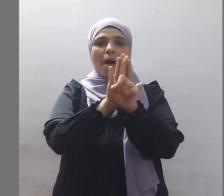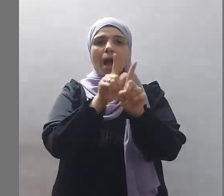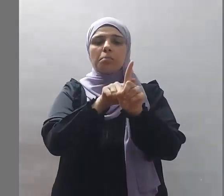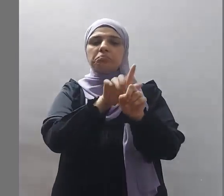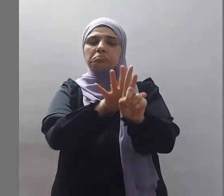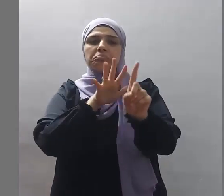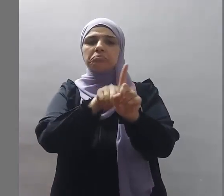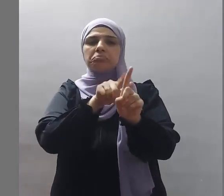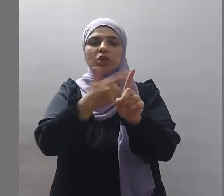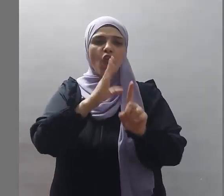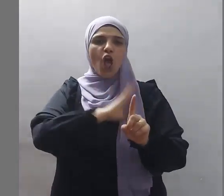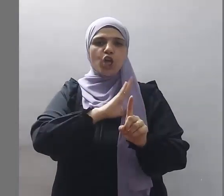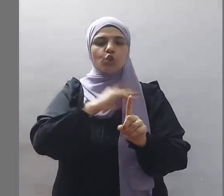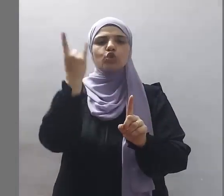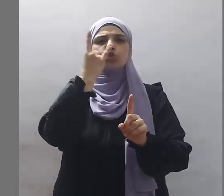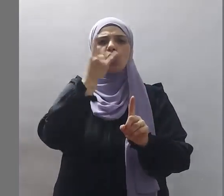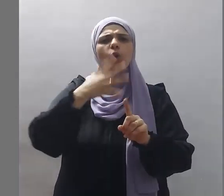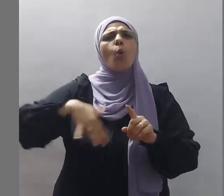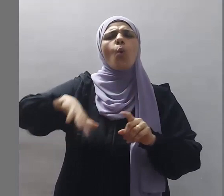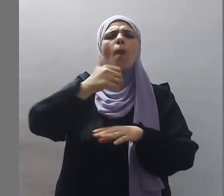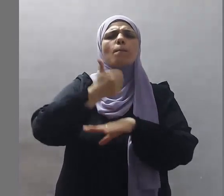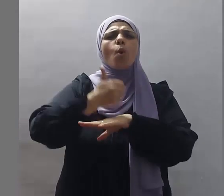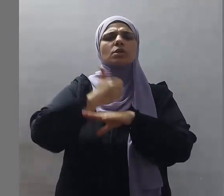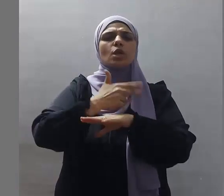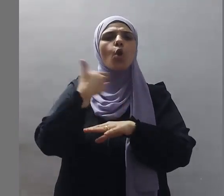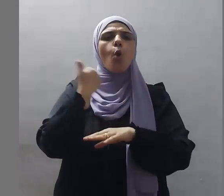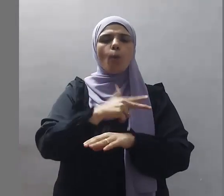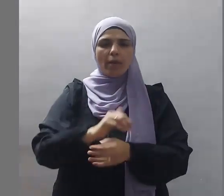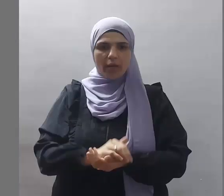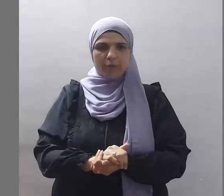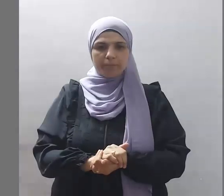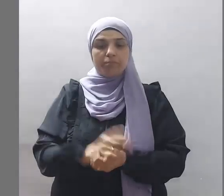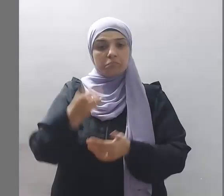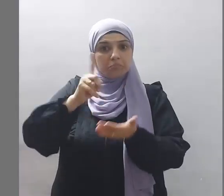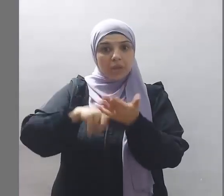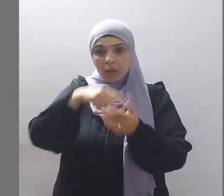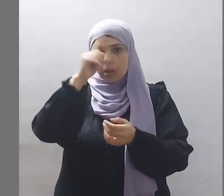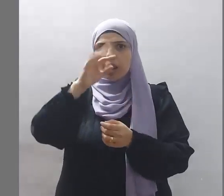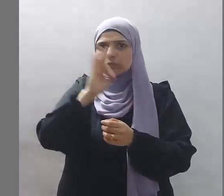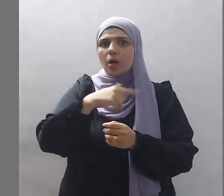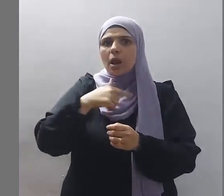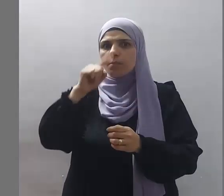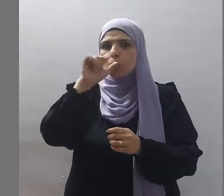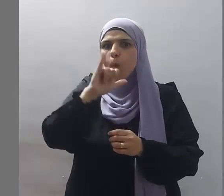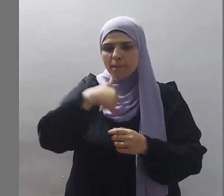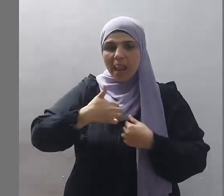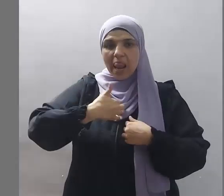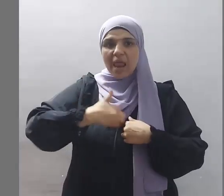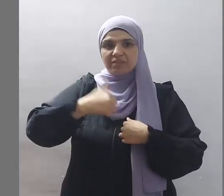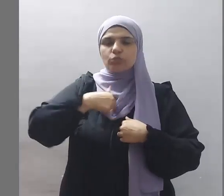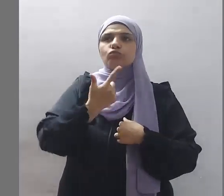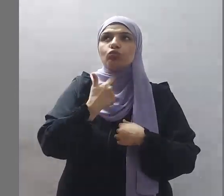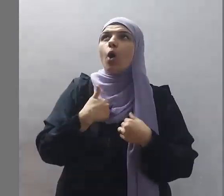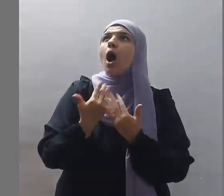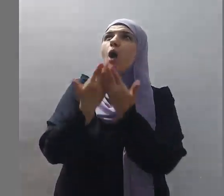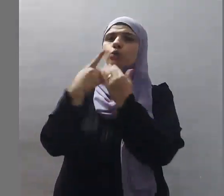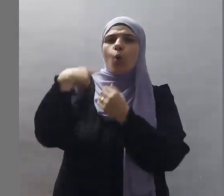وشرطتنا وسائر المؤسسات الوطنية. وإننا لنرجي لأنفسنا شهادة في سبيل الله